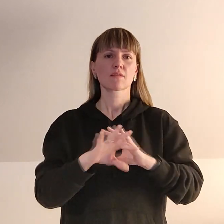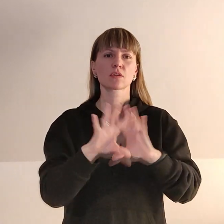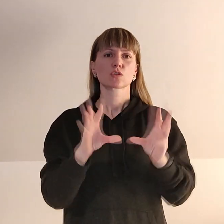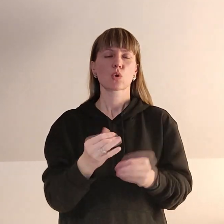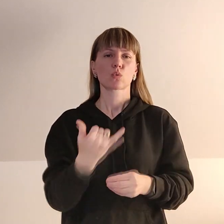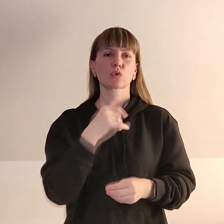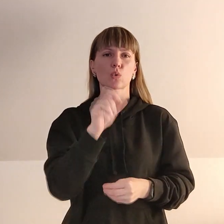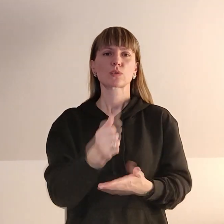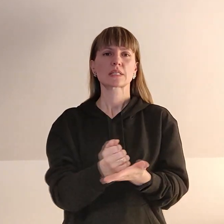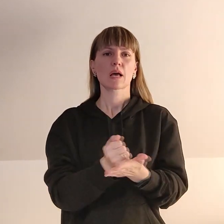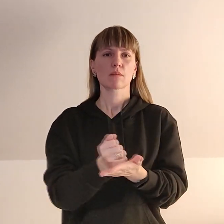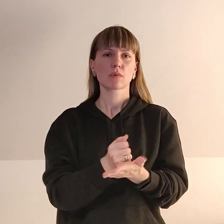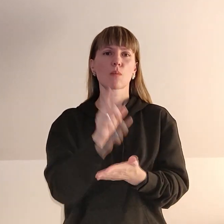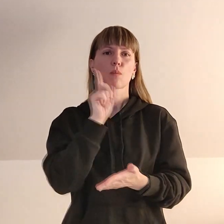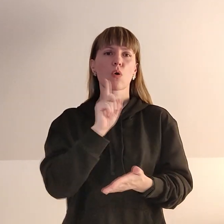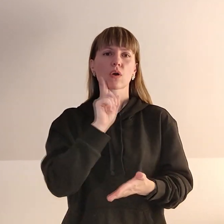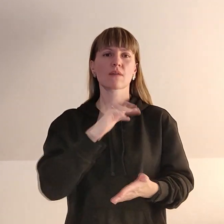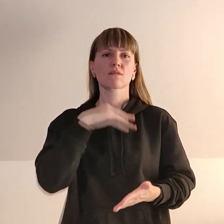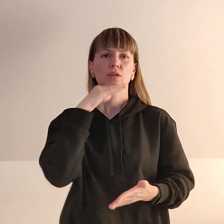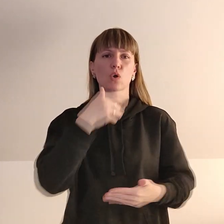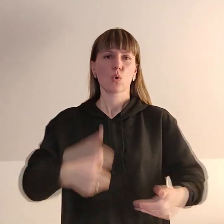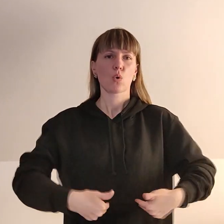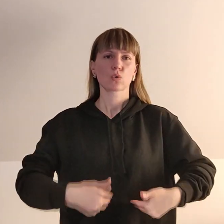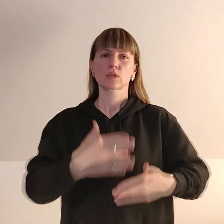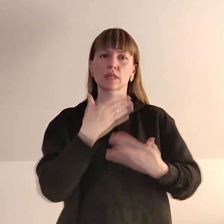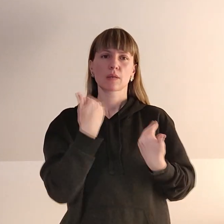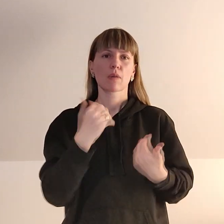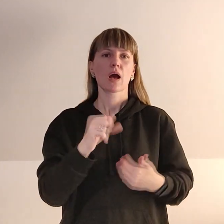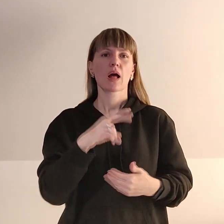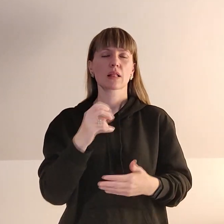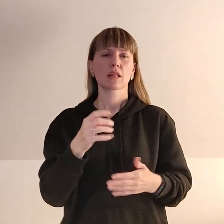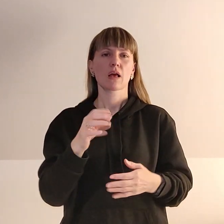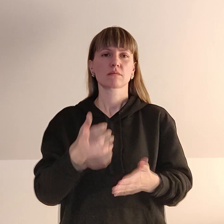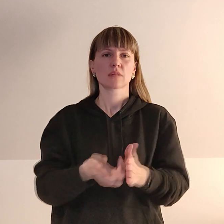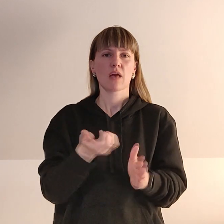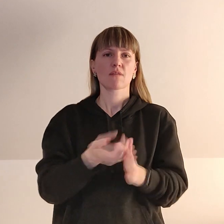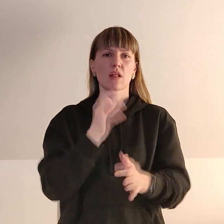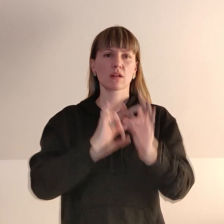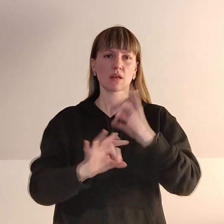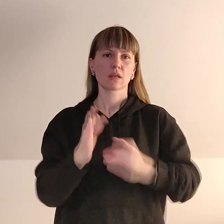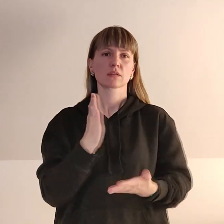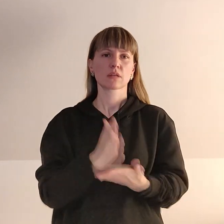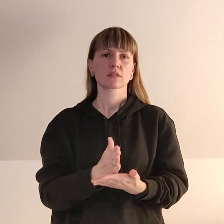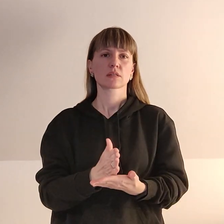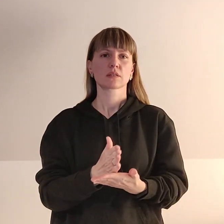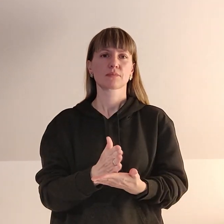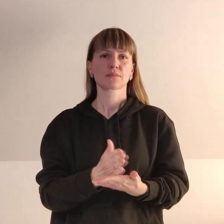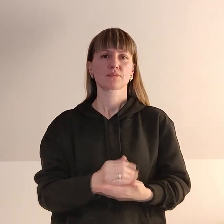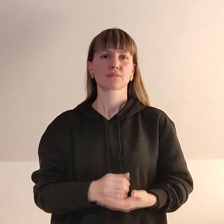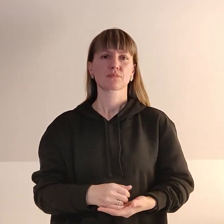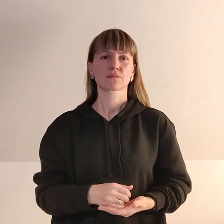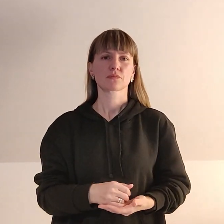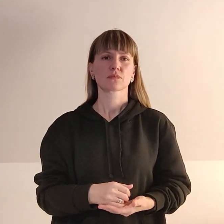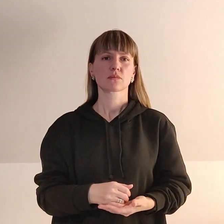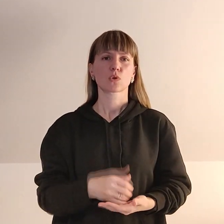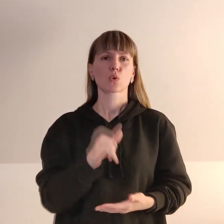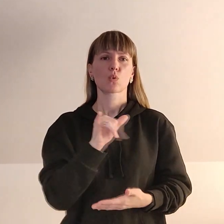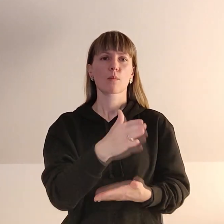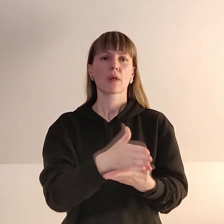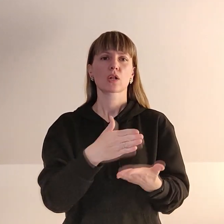запаслись і тому поки вистачає, голоду немає, але брак медикаментів відчутний. У Мелітополі російські